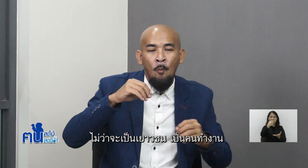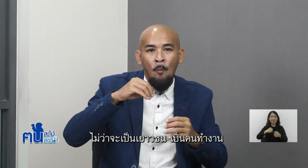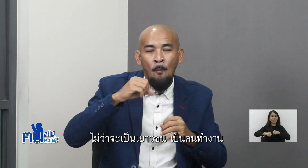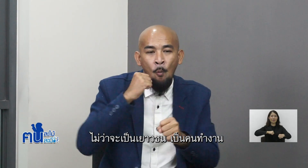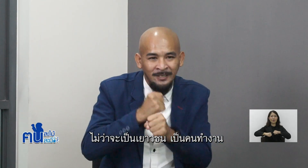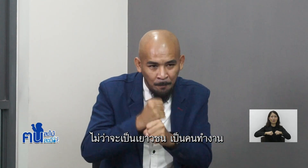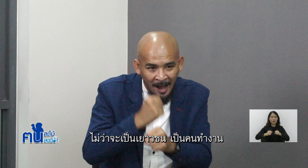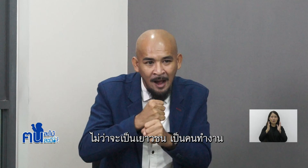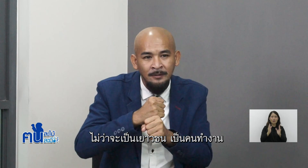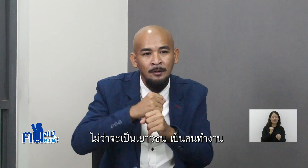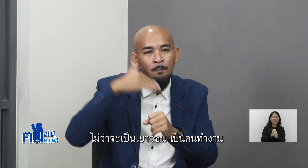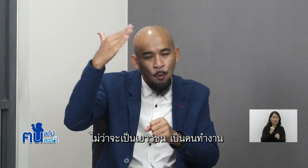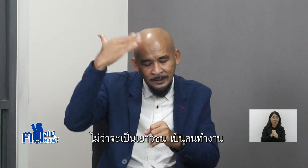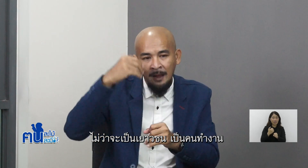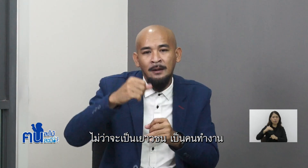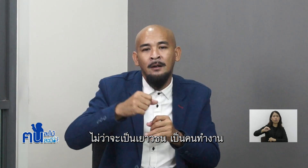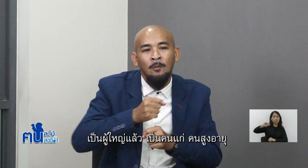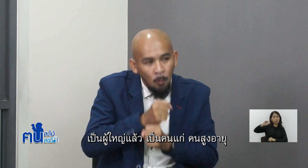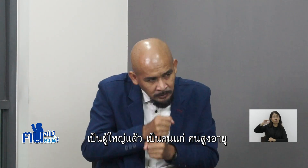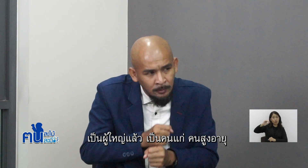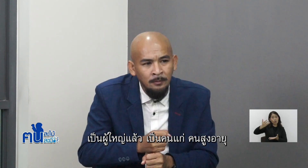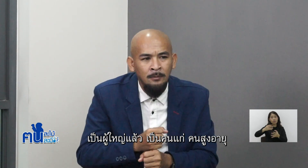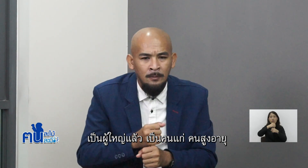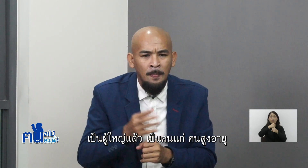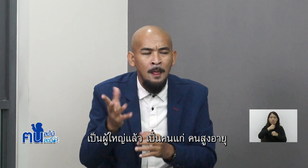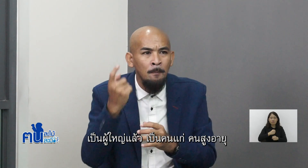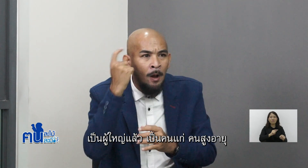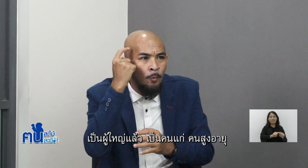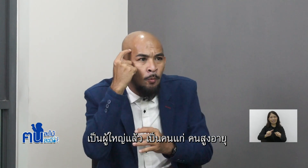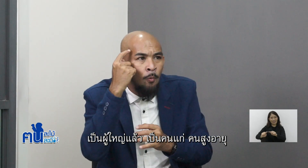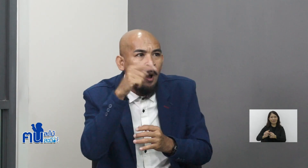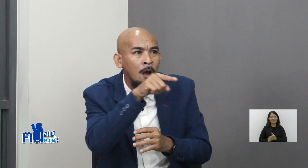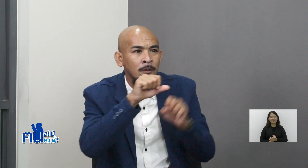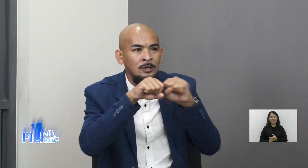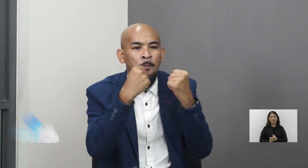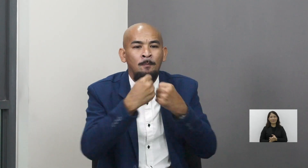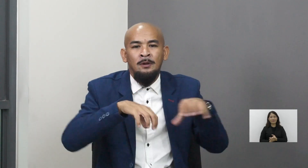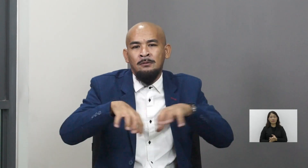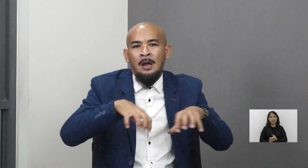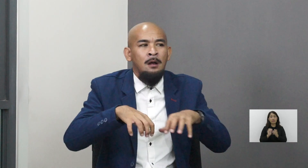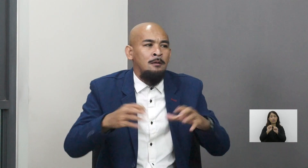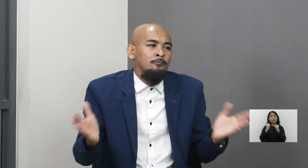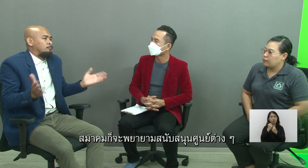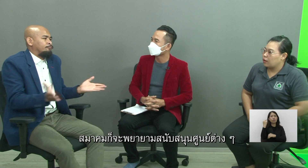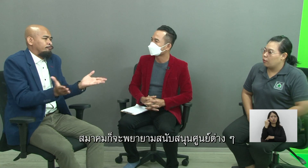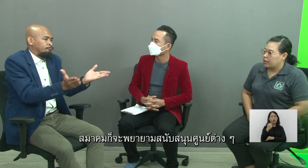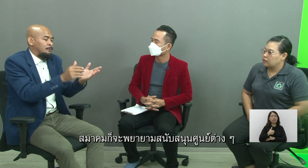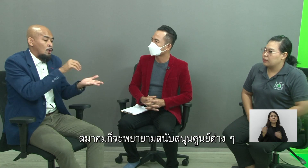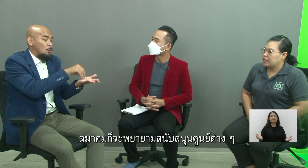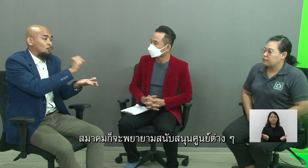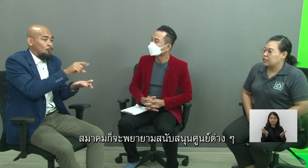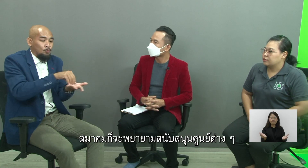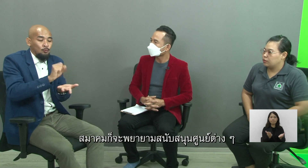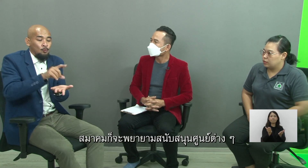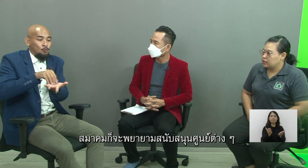เยาวชนเป็นคนทำงานเป็นผู้ใหญ่แล้วเป็นคนแก่คนสูงอายุอย่างสมาคมเนี่ยก็จ